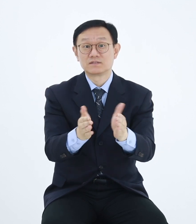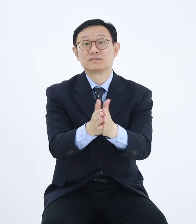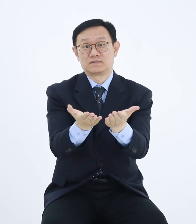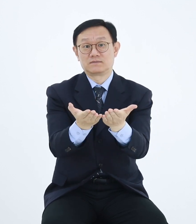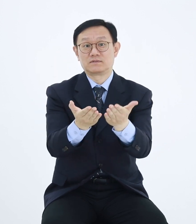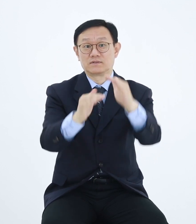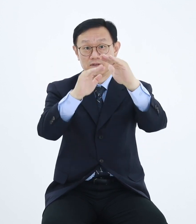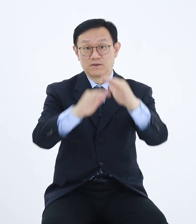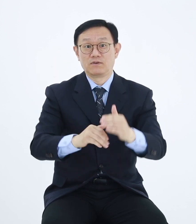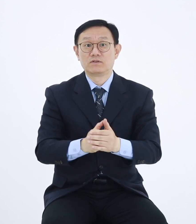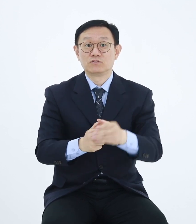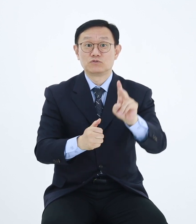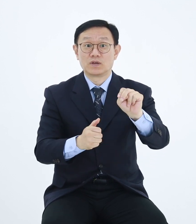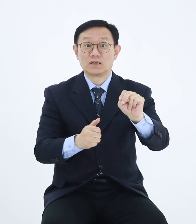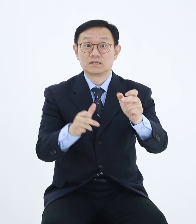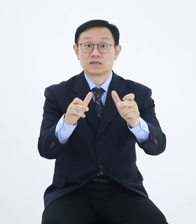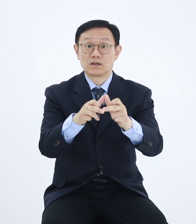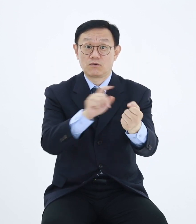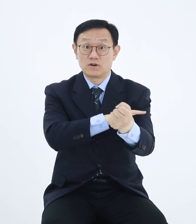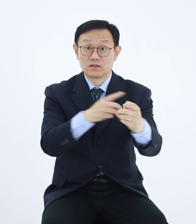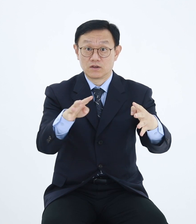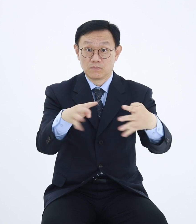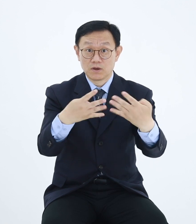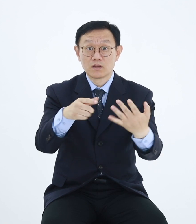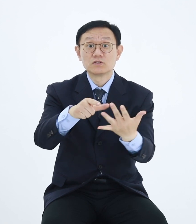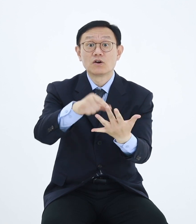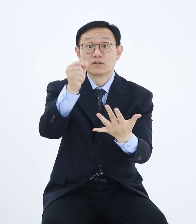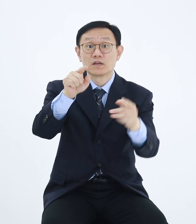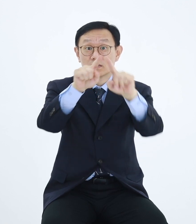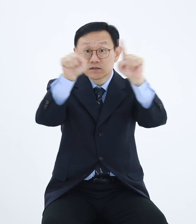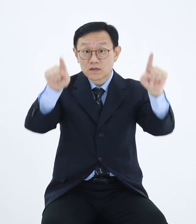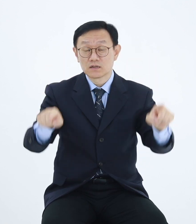유엔 장애인 권리협약 선택의정서 전문